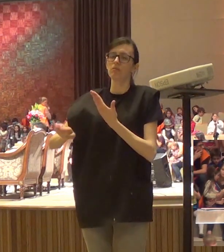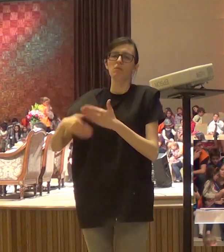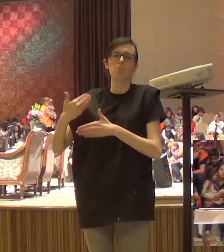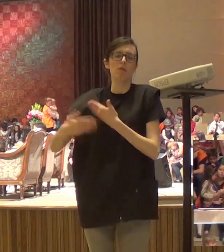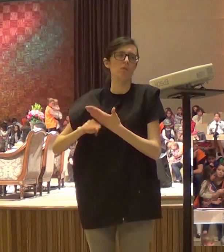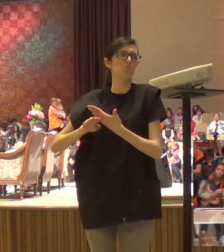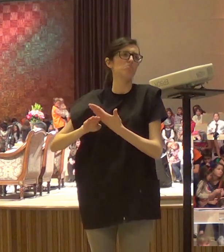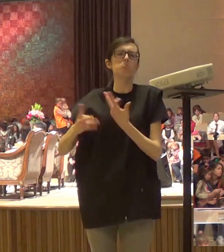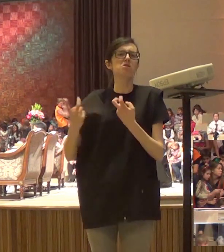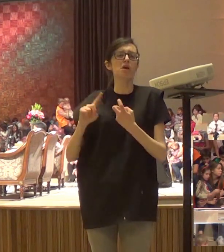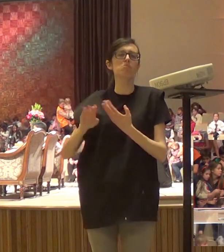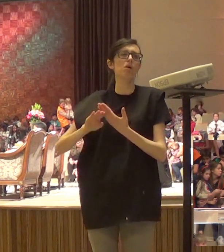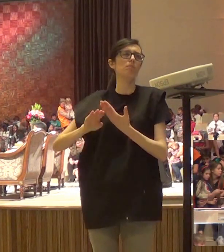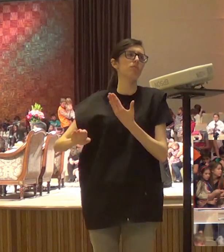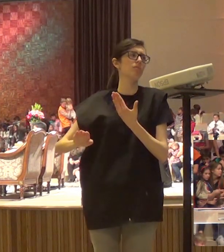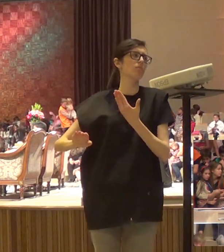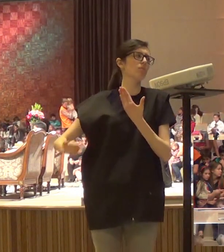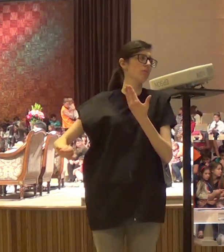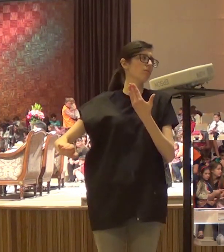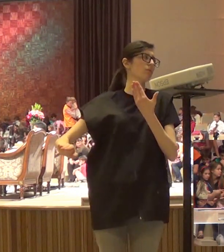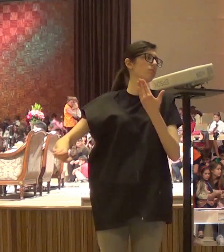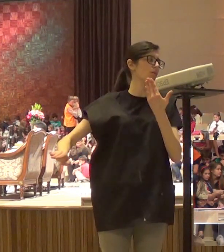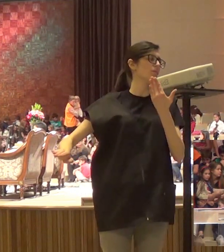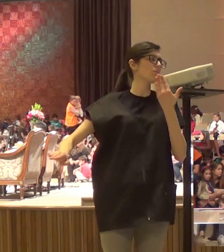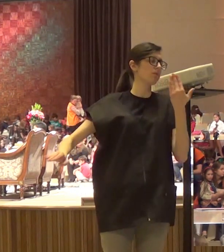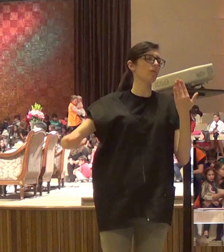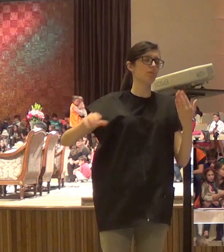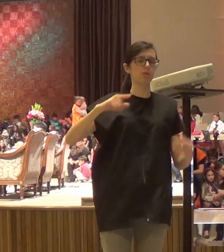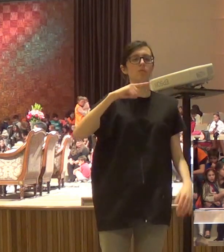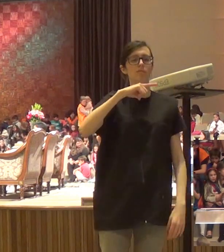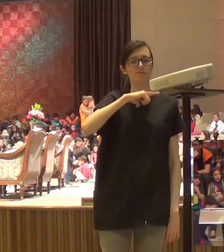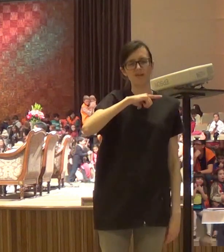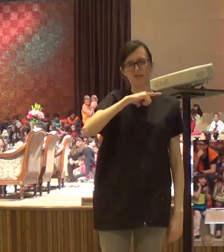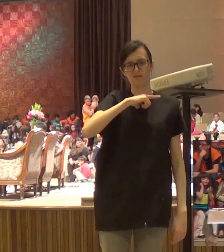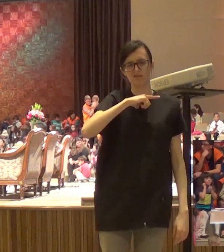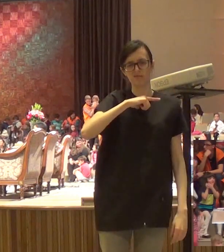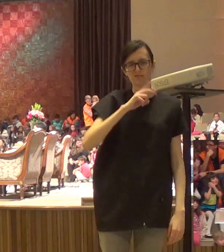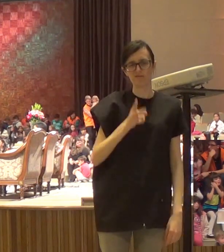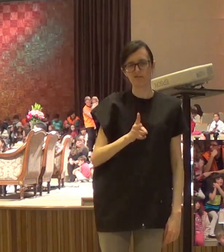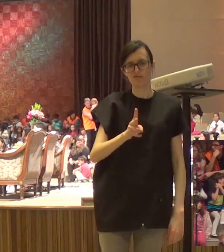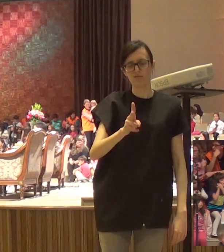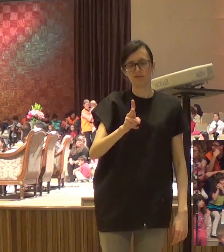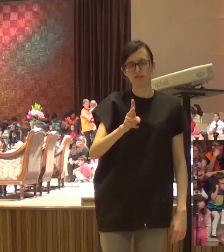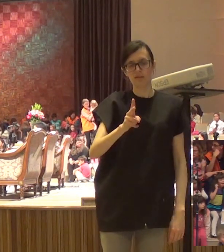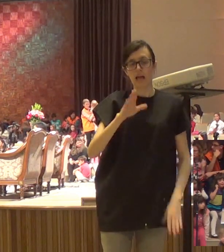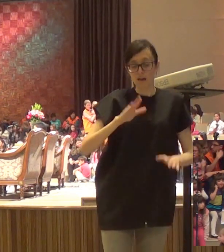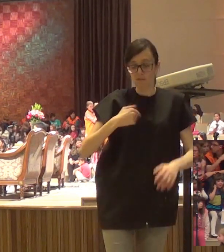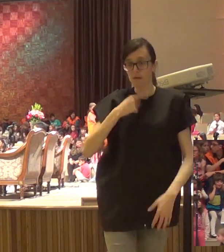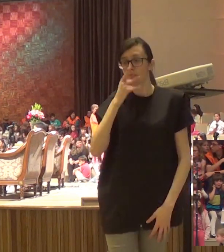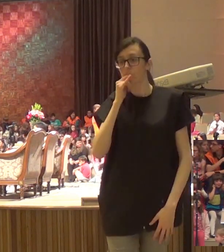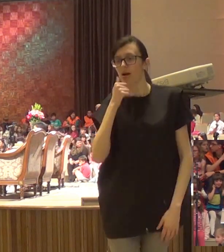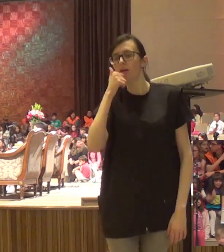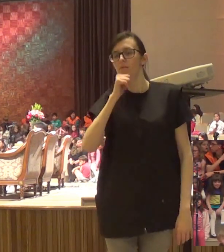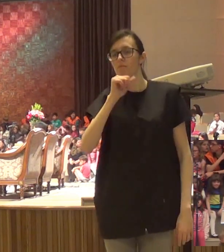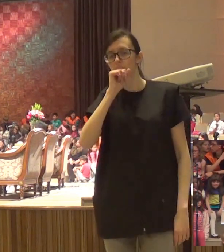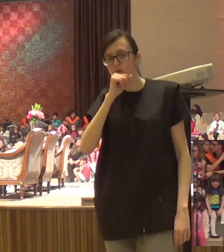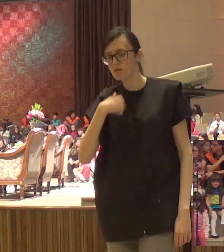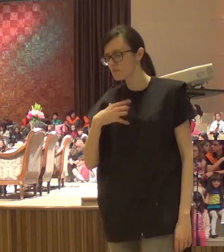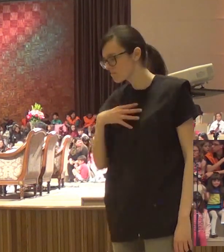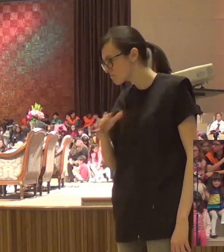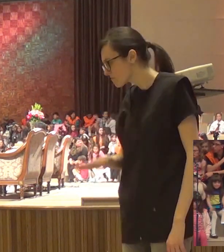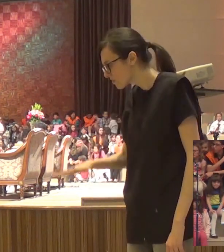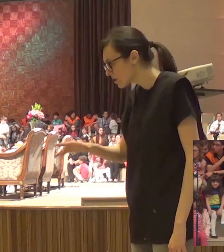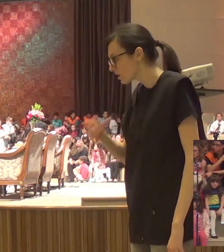filhos se distanciam, a sociedade também floresce, a sociedade também renasce, quando os